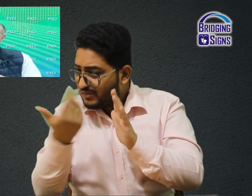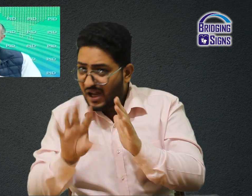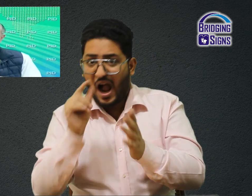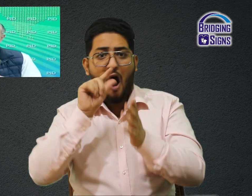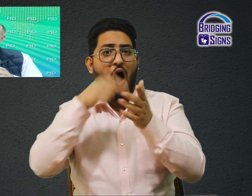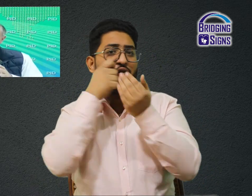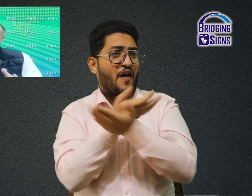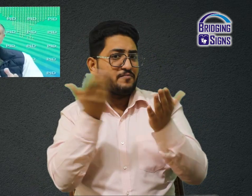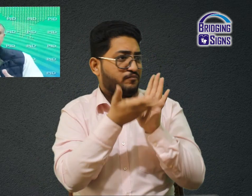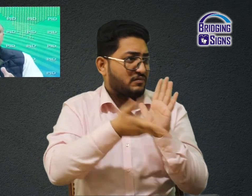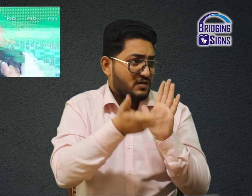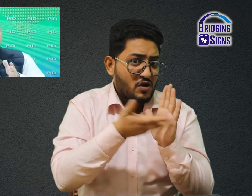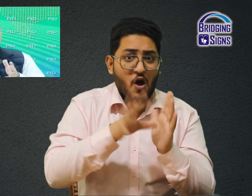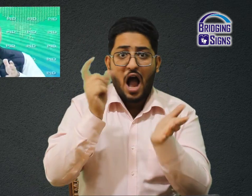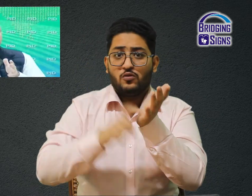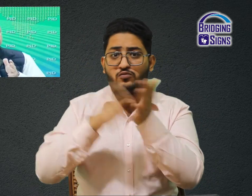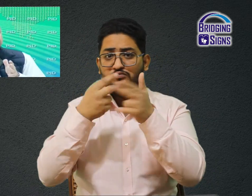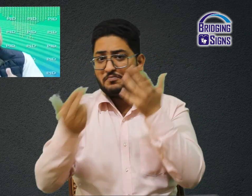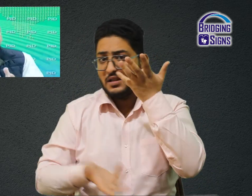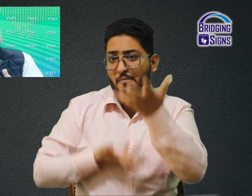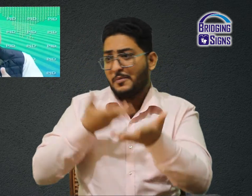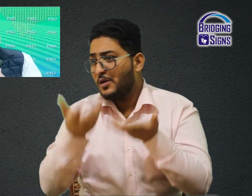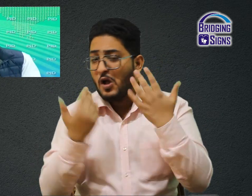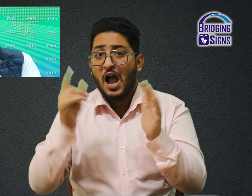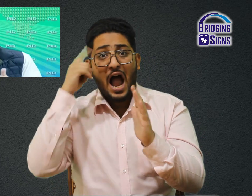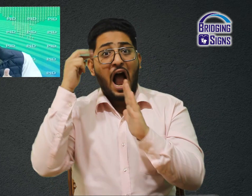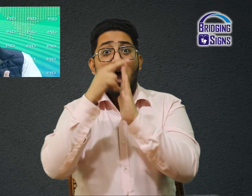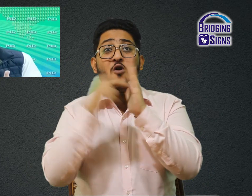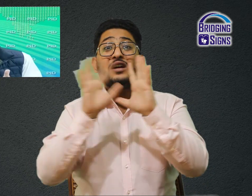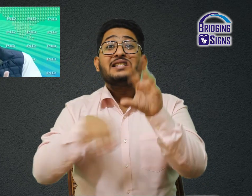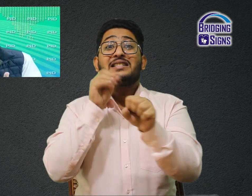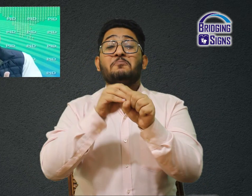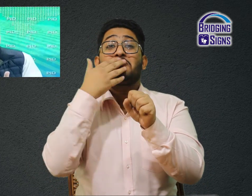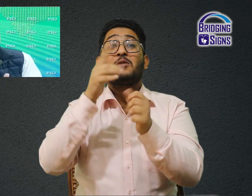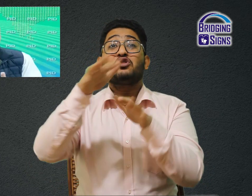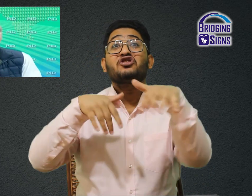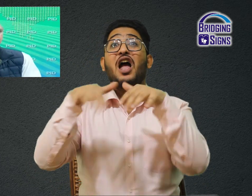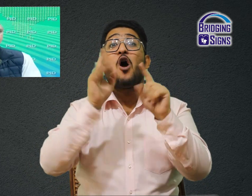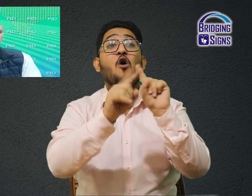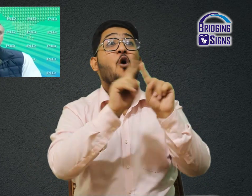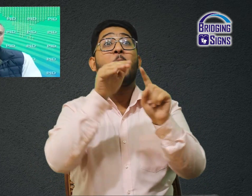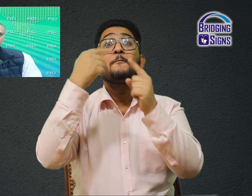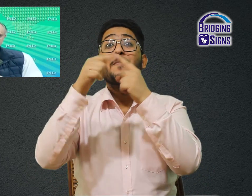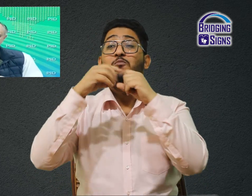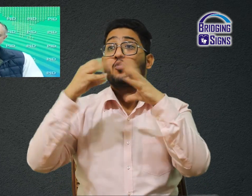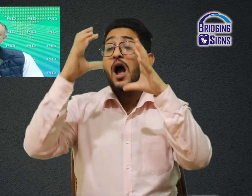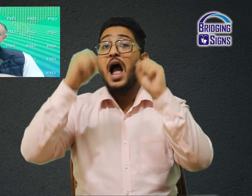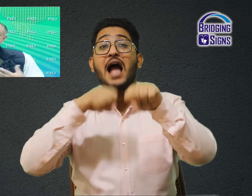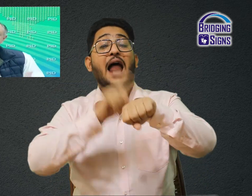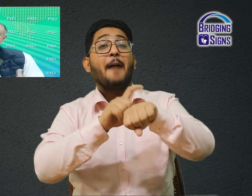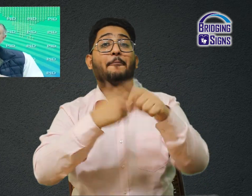को इतमाद में लिया, एग्जैक्ट बताया डिटेल्स के साथ कि कौन कौन से शहर कहाँ पे कितनी देर पे ये ऑनलाइन